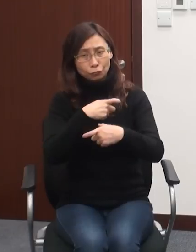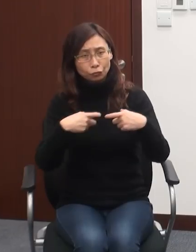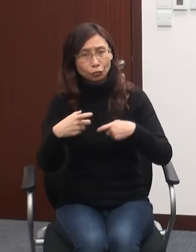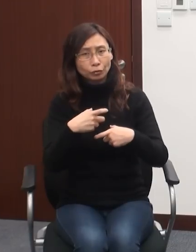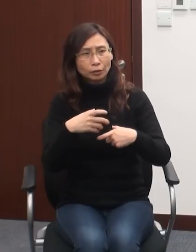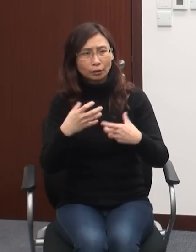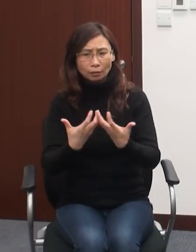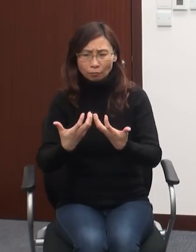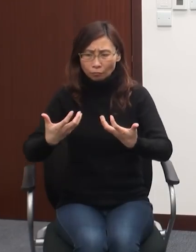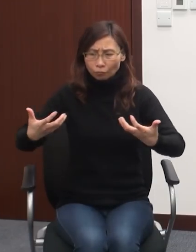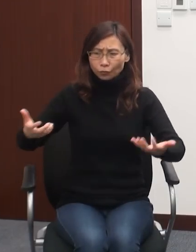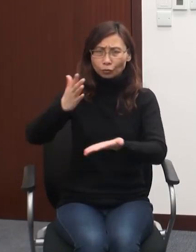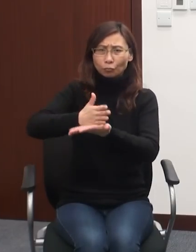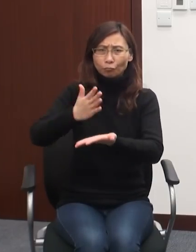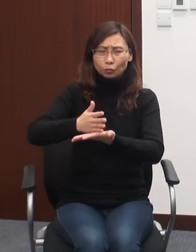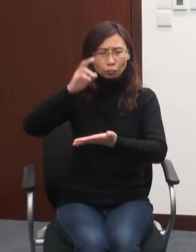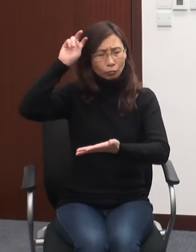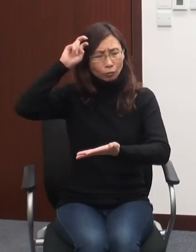都係有限度咁樣攞啲錢出嚟，